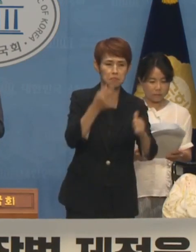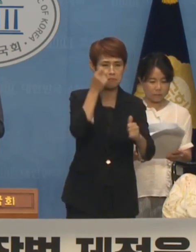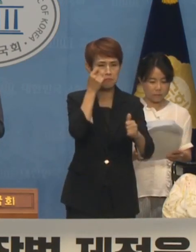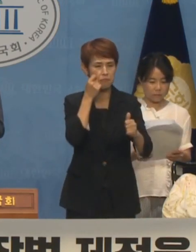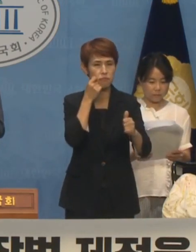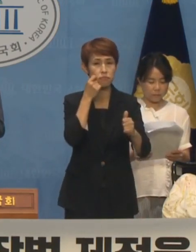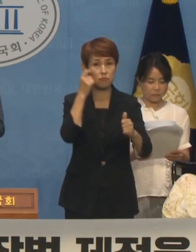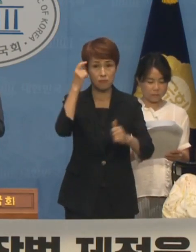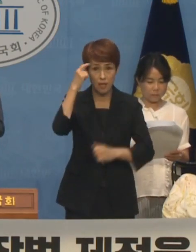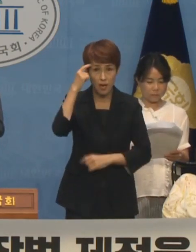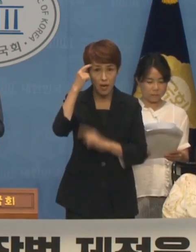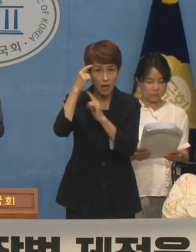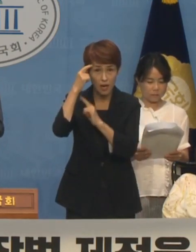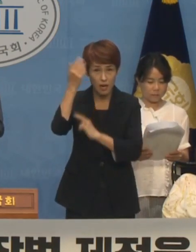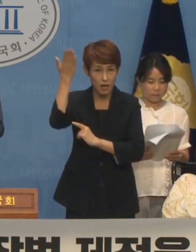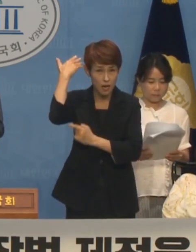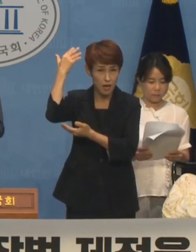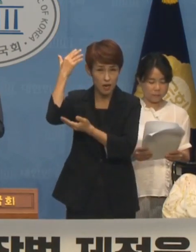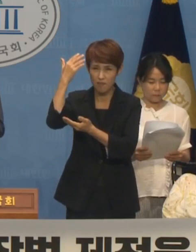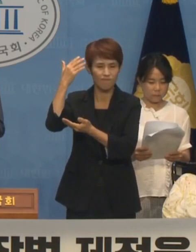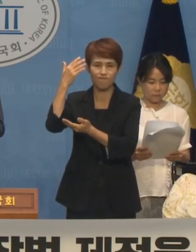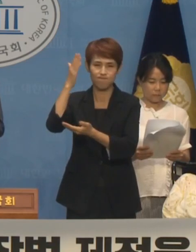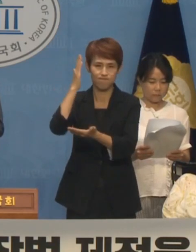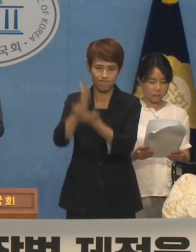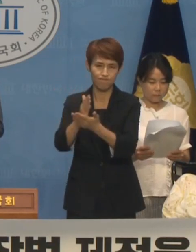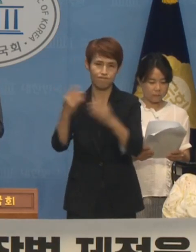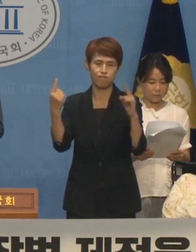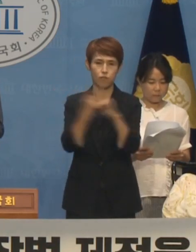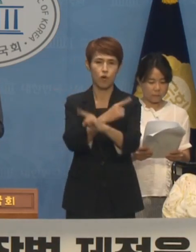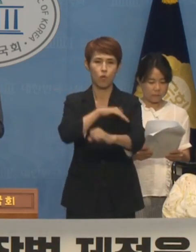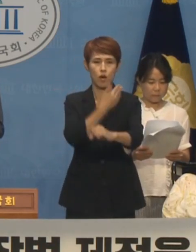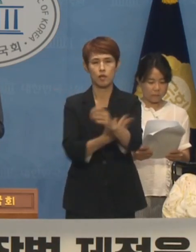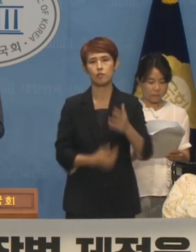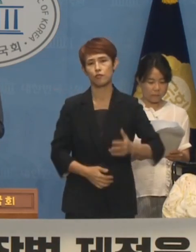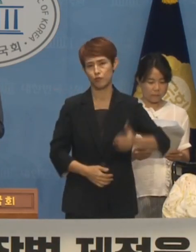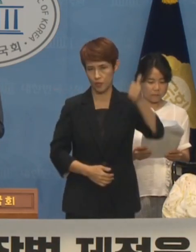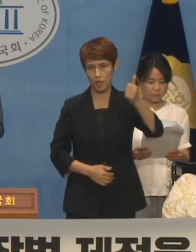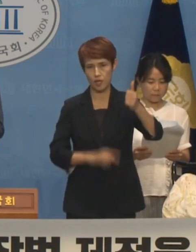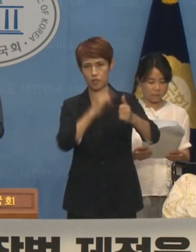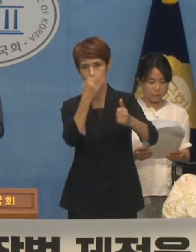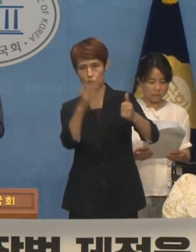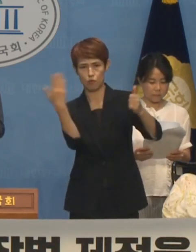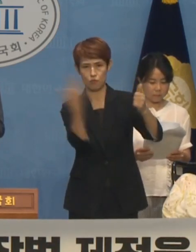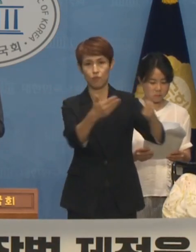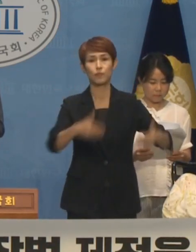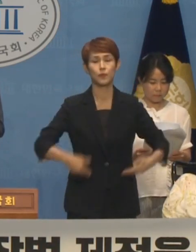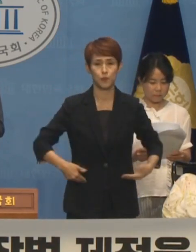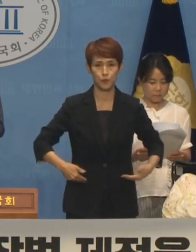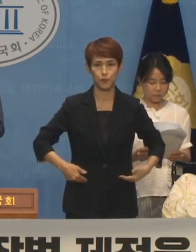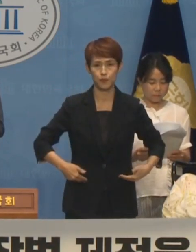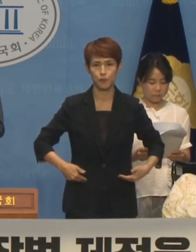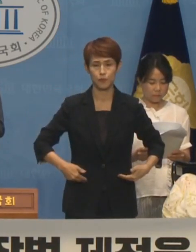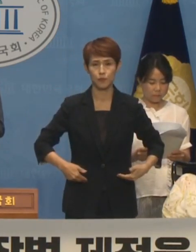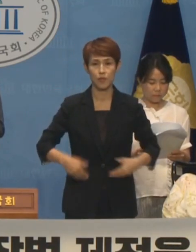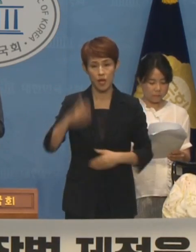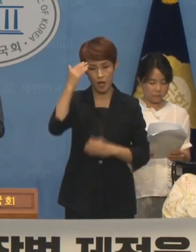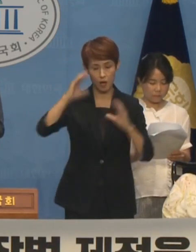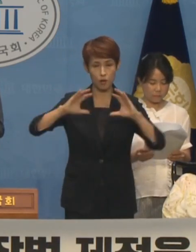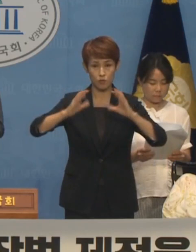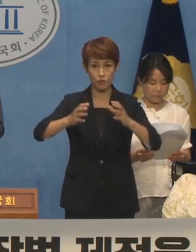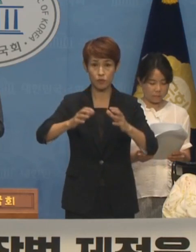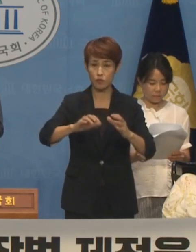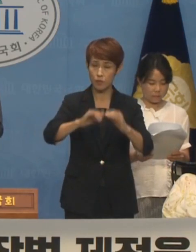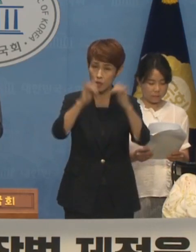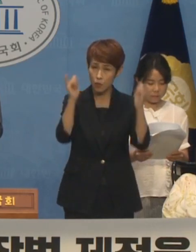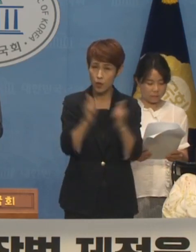대상으로 치부해왔던 과거의 역사를 변화시켜 권리의 주체로 인정해야 한다. 이에 대한민국 사회와